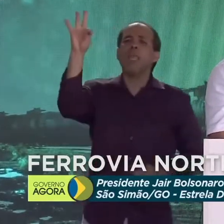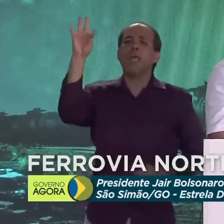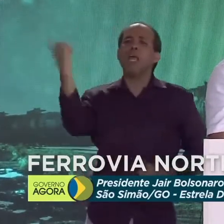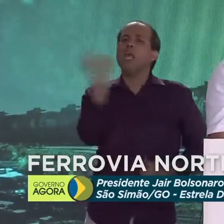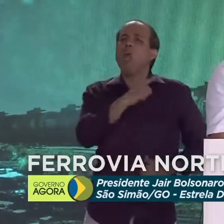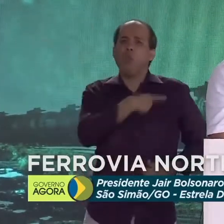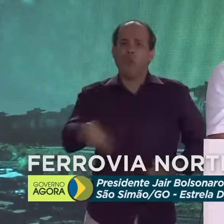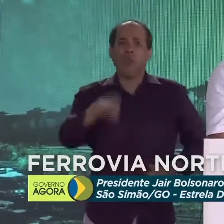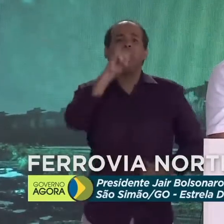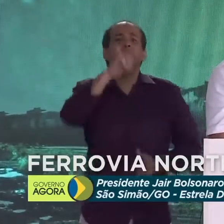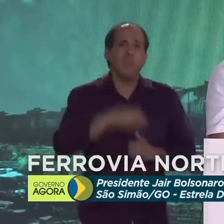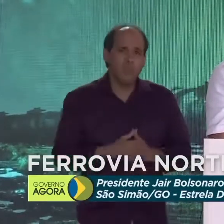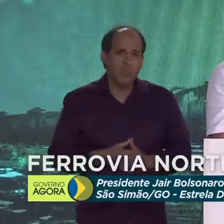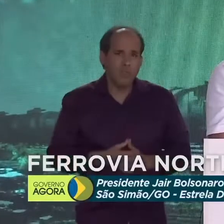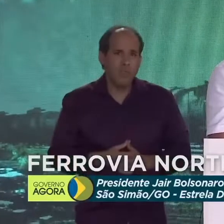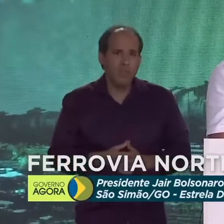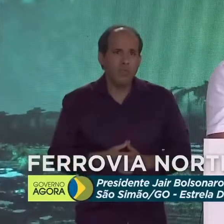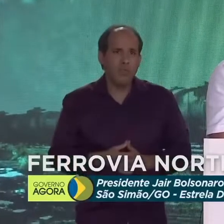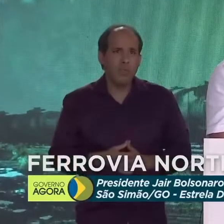as eleições.